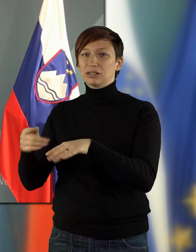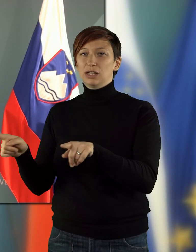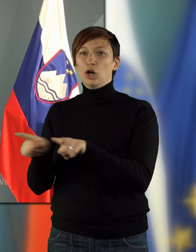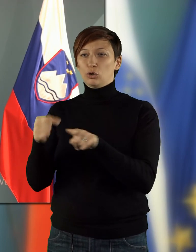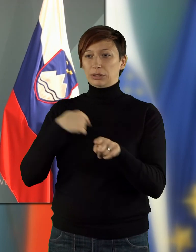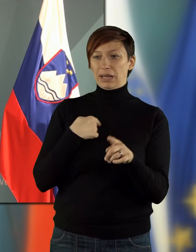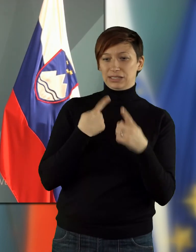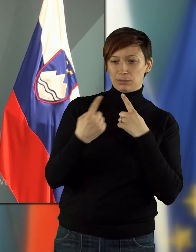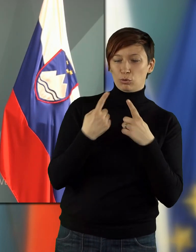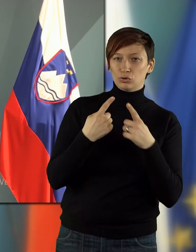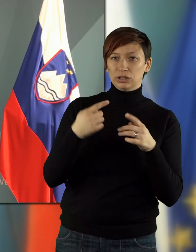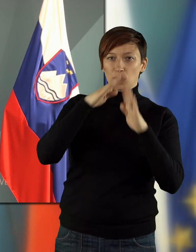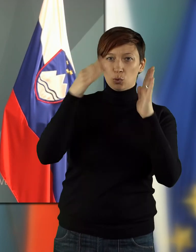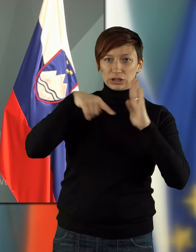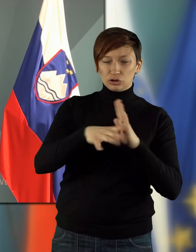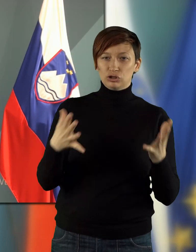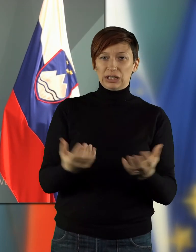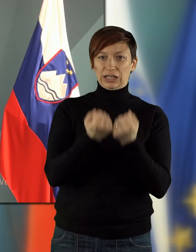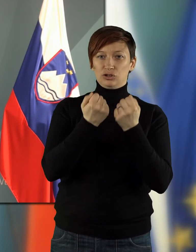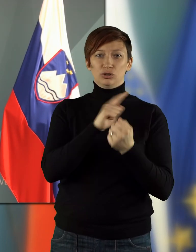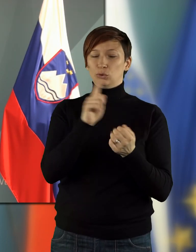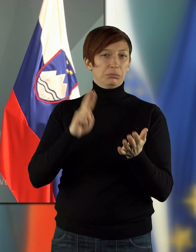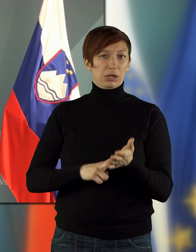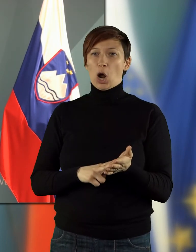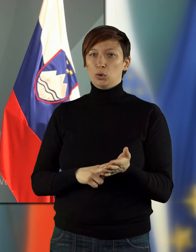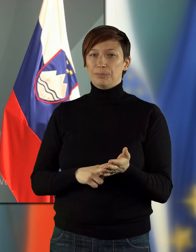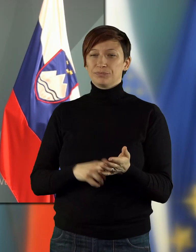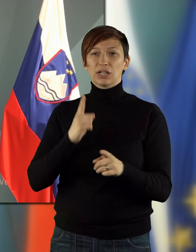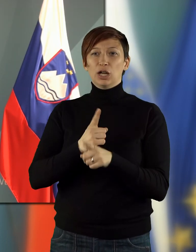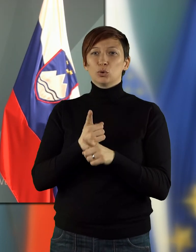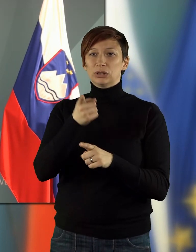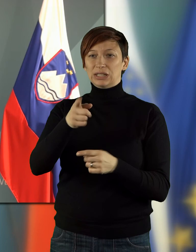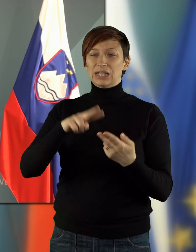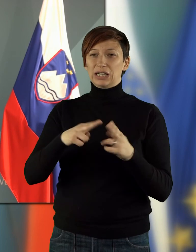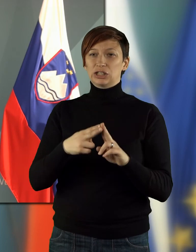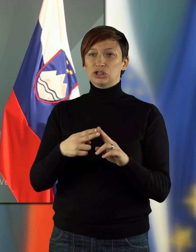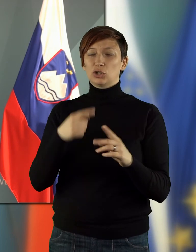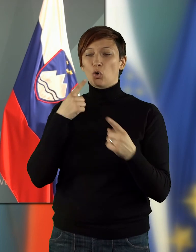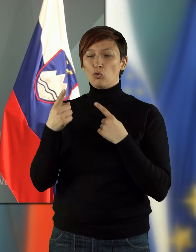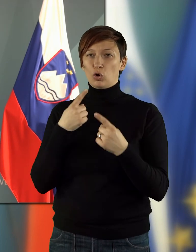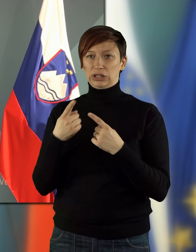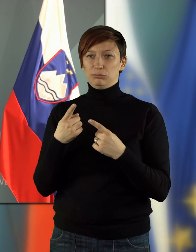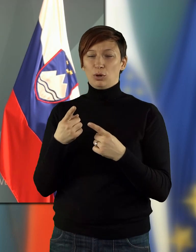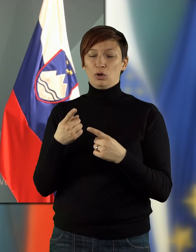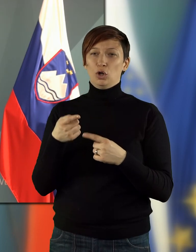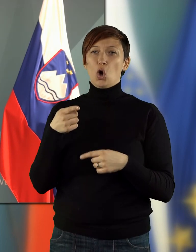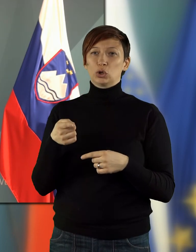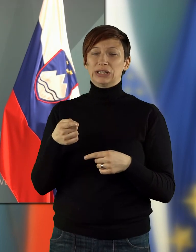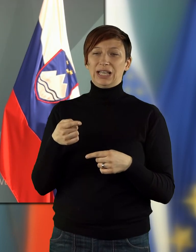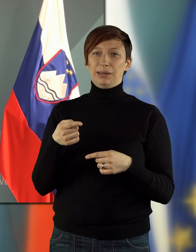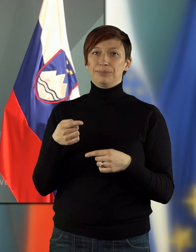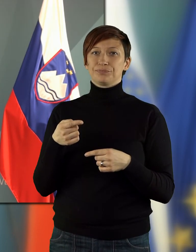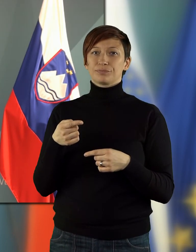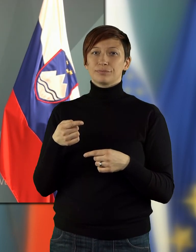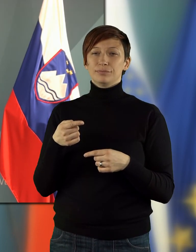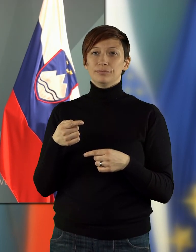prej, preden bi prišli k meni in poskušali v hiši rešiti, ni bilo prav. In tudi na takšen način, ko govorimo o